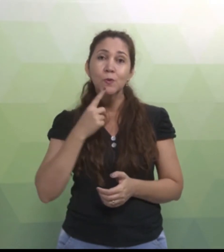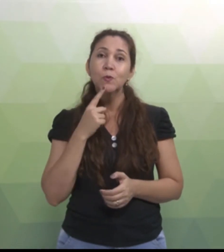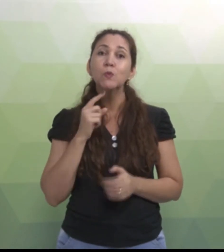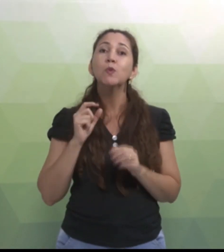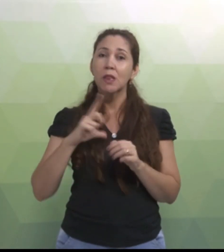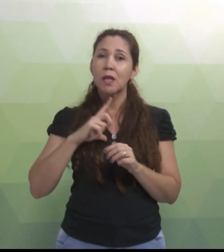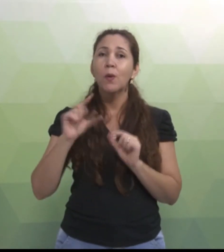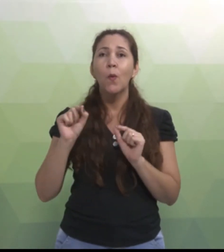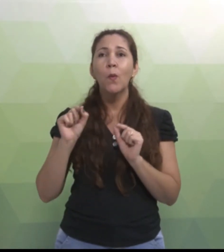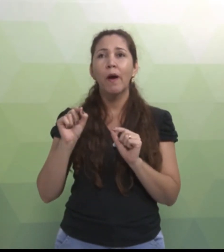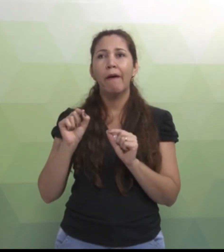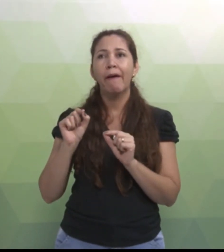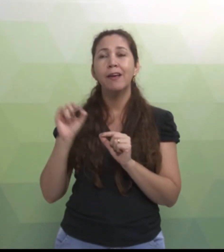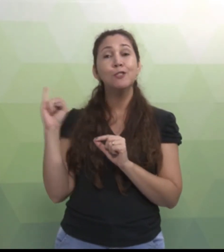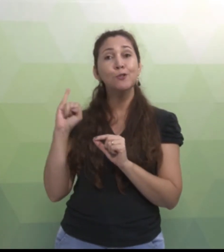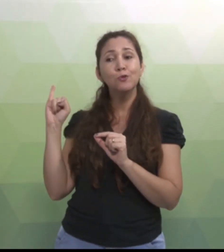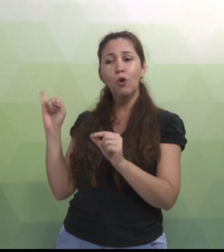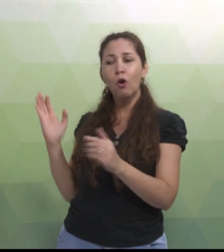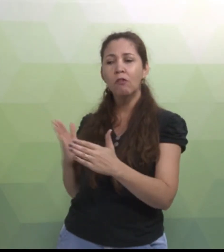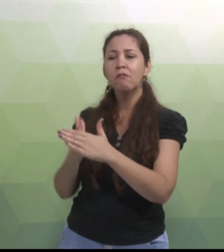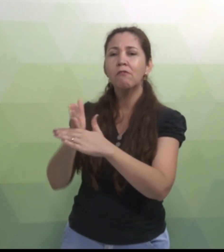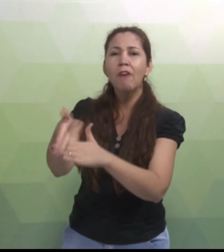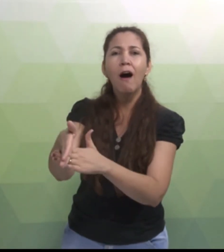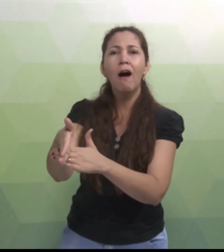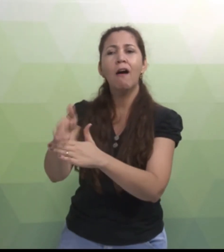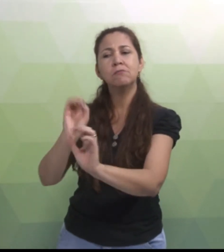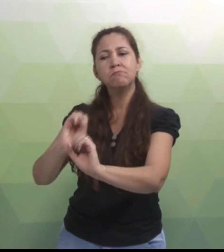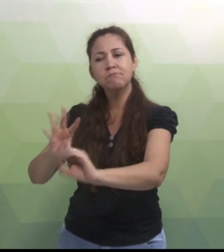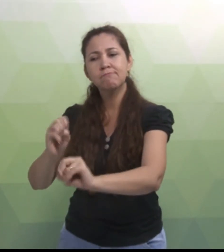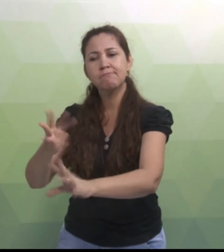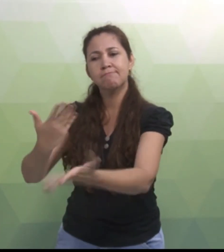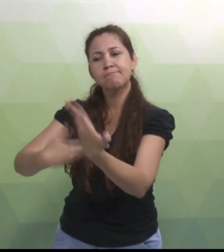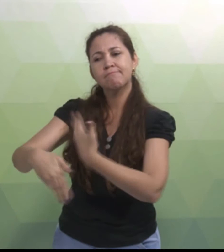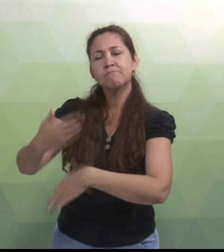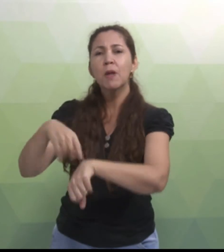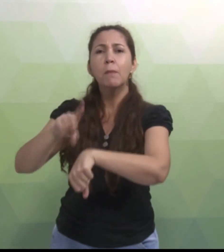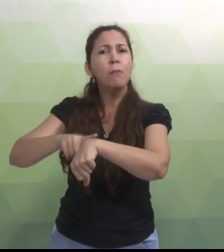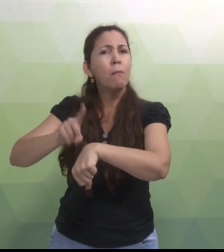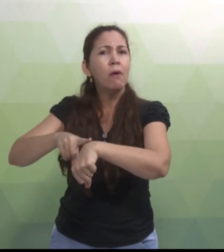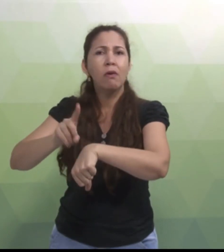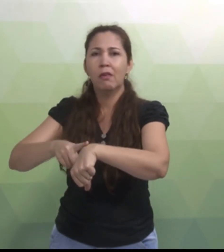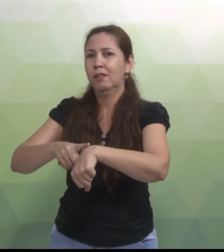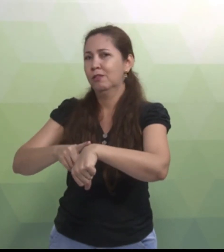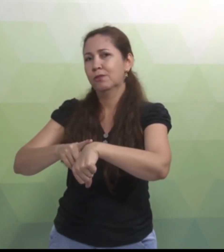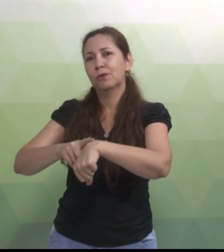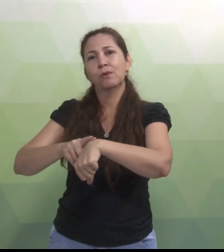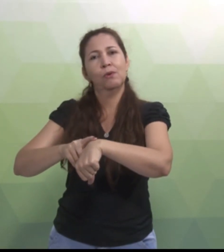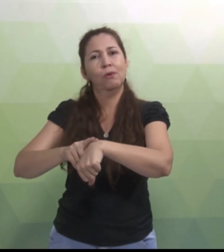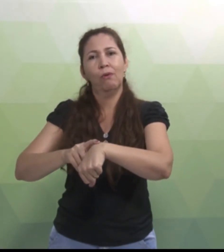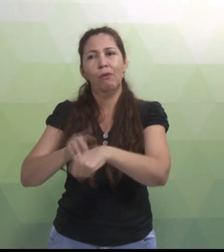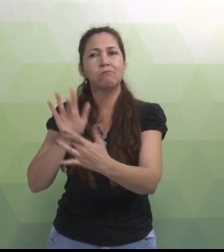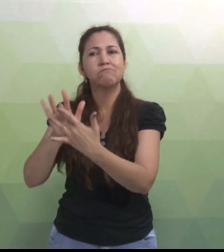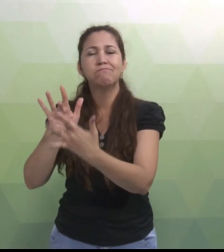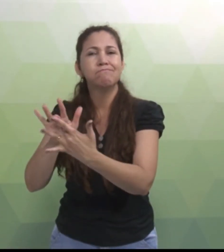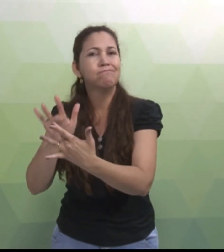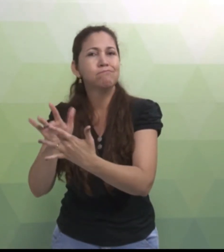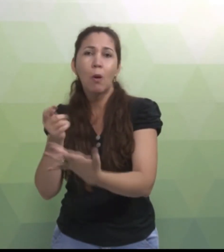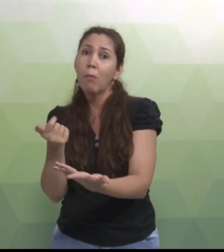e há um instrutor que vai ensinar a língua de sinais em alguns momentos. Então, o contato é pouco, não é